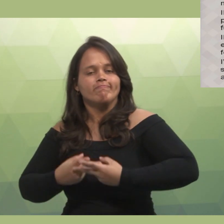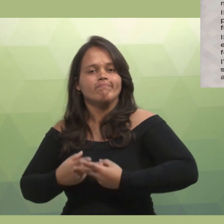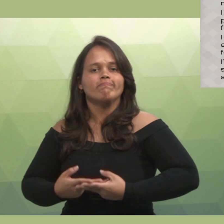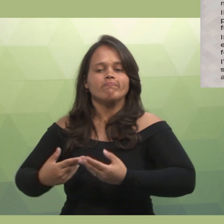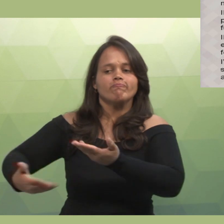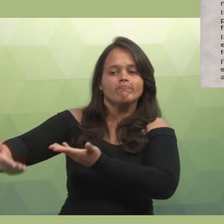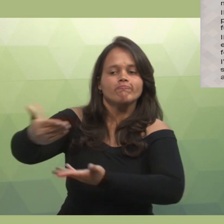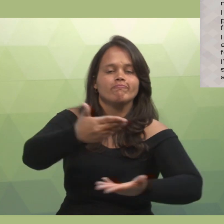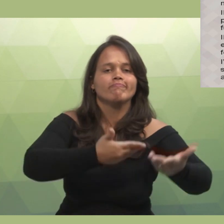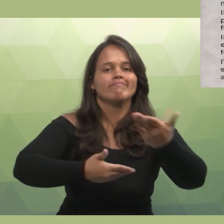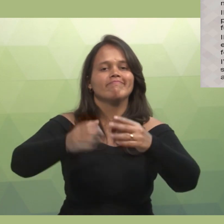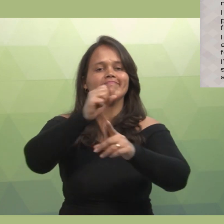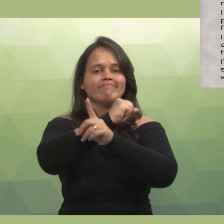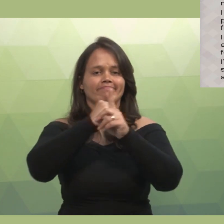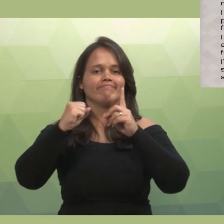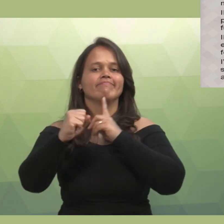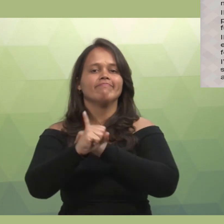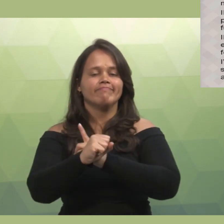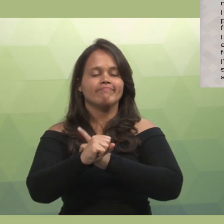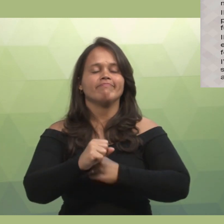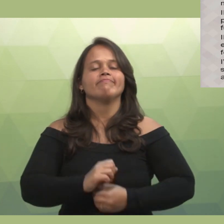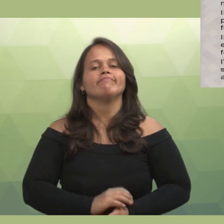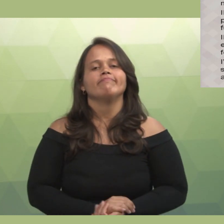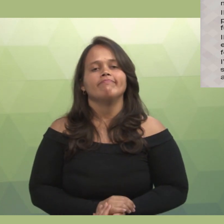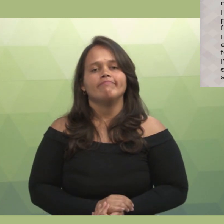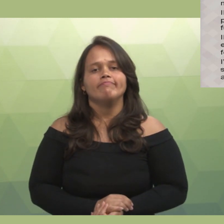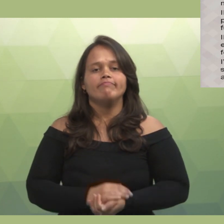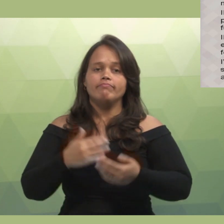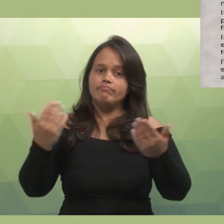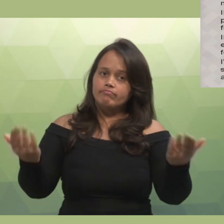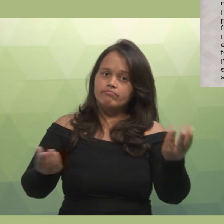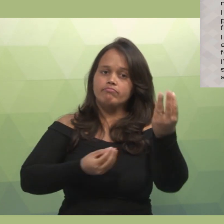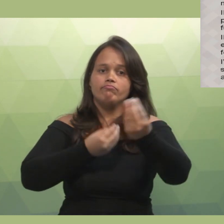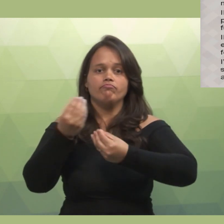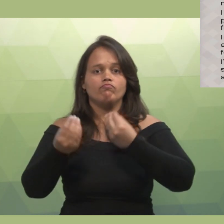tolerância recíproca em que se assenta a vida social.